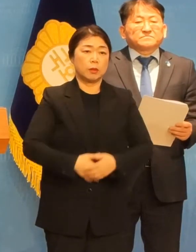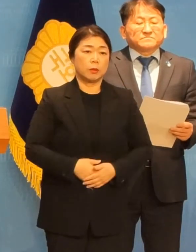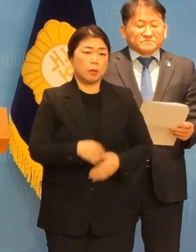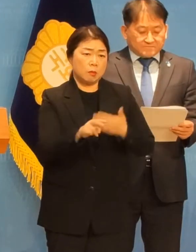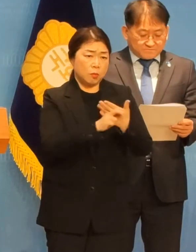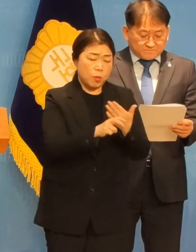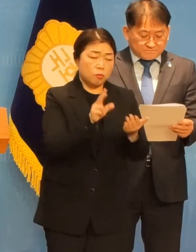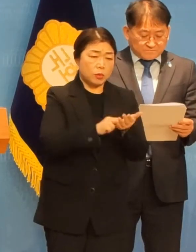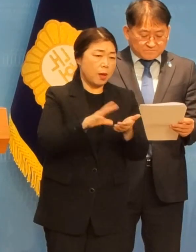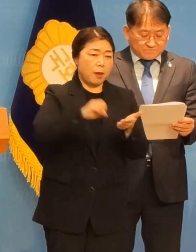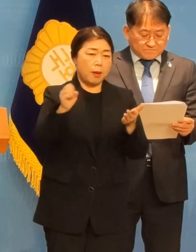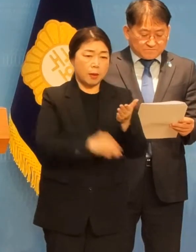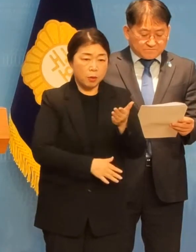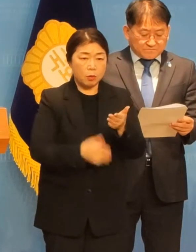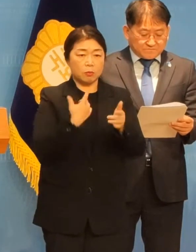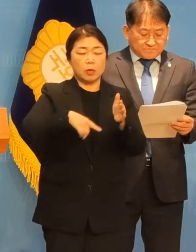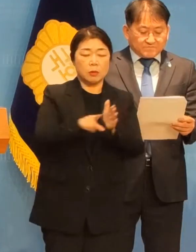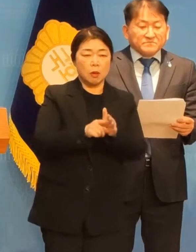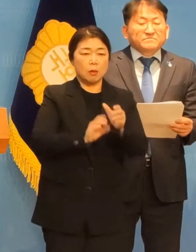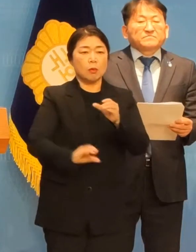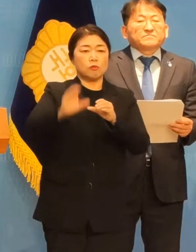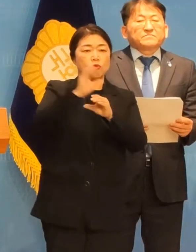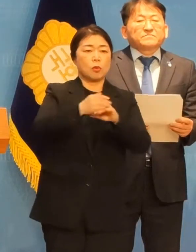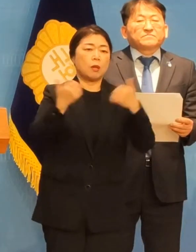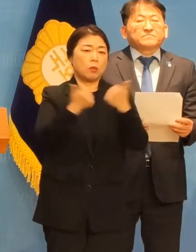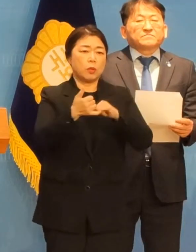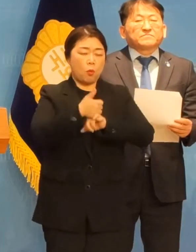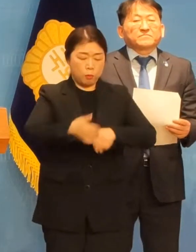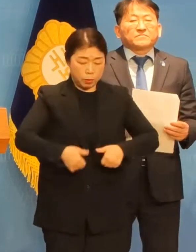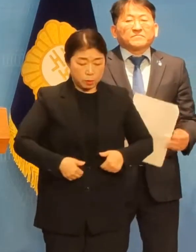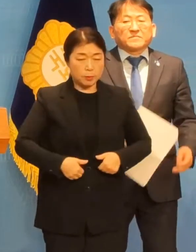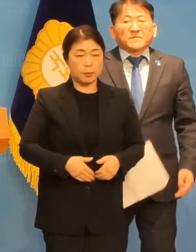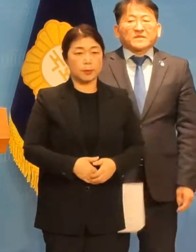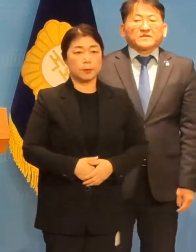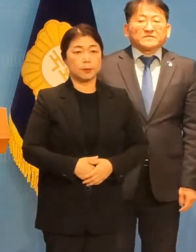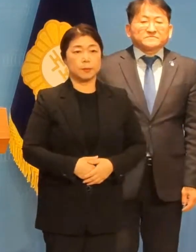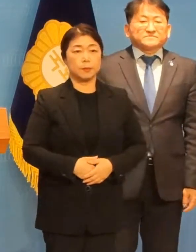위한 추가적인 논의가 반드시 필요합니다. 이상입니다.